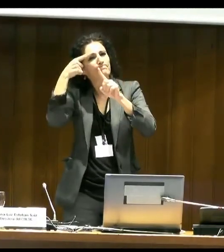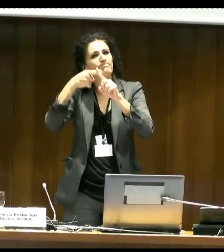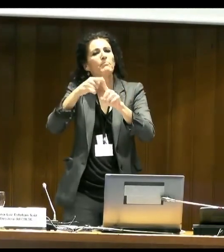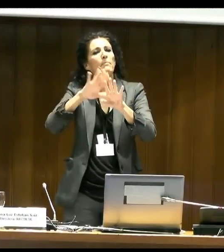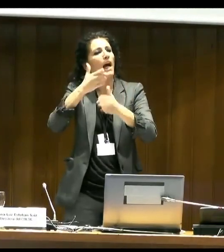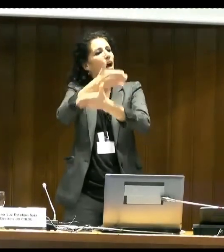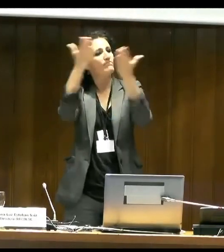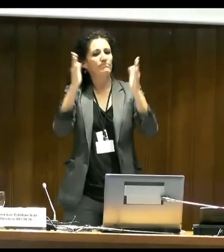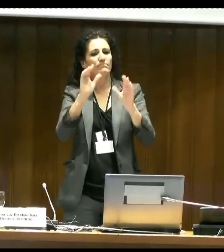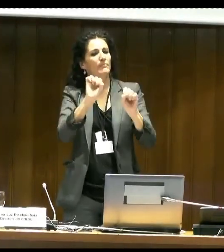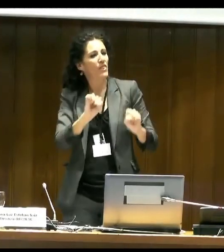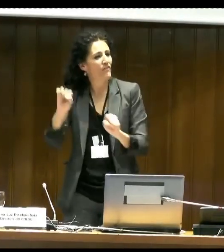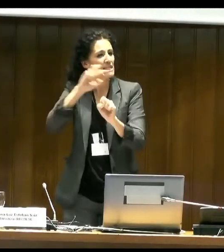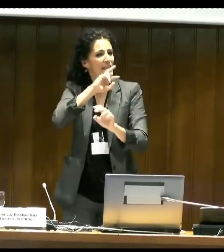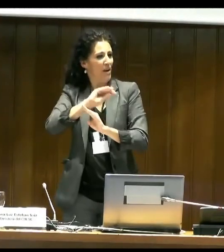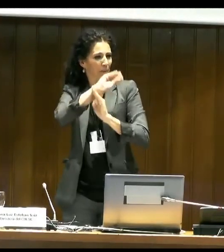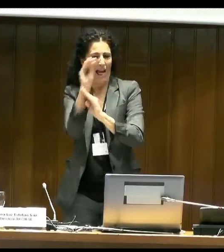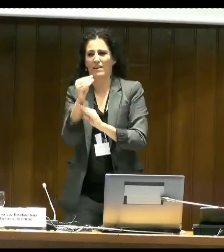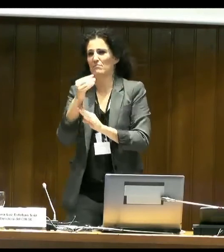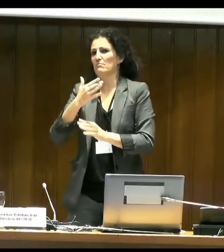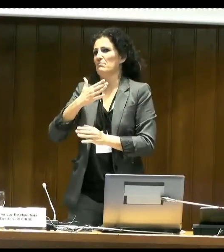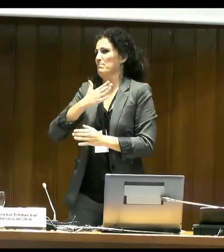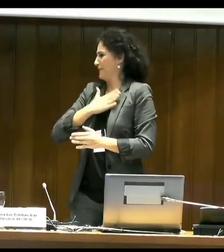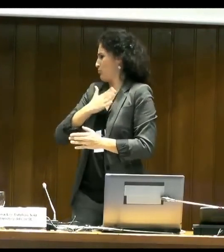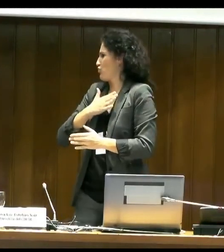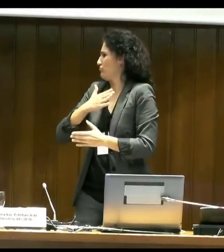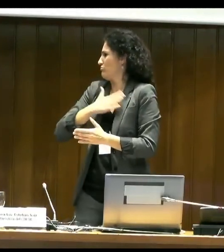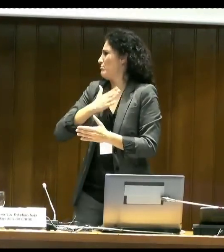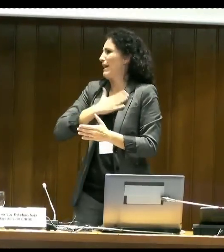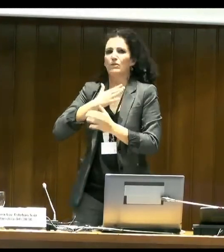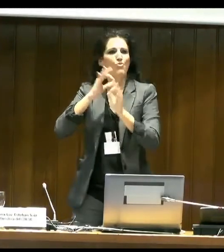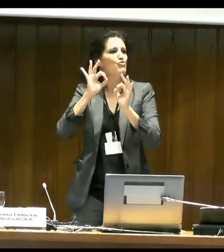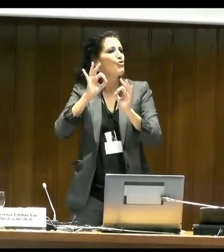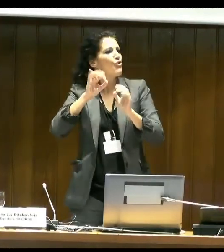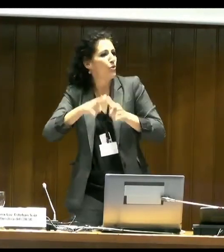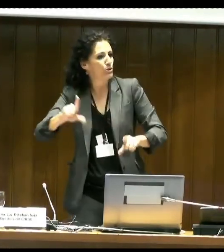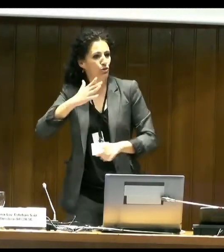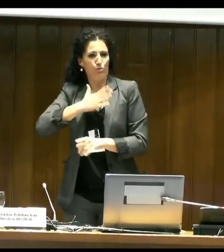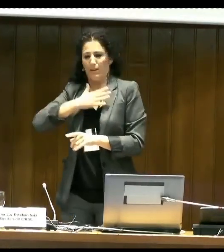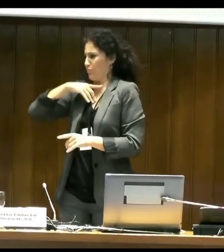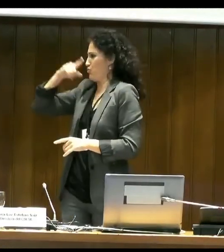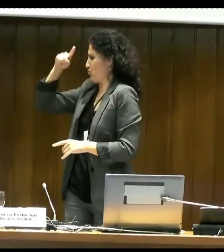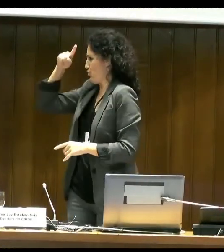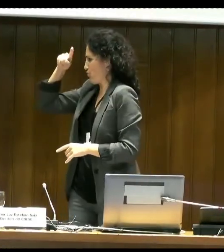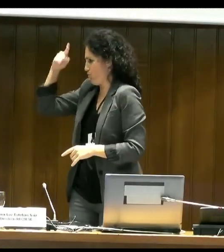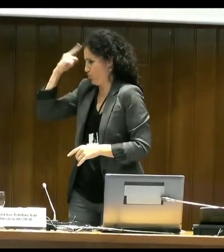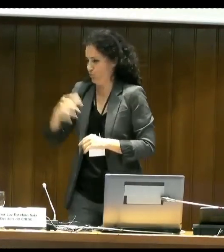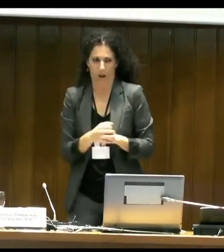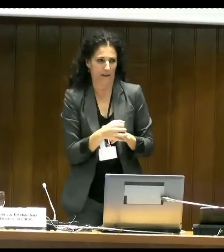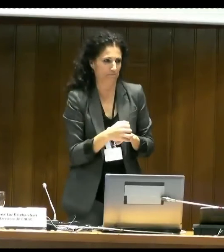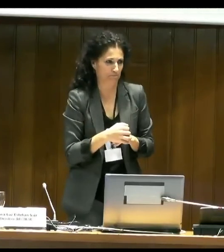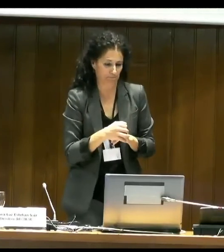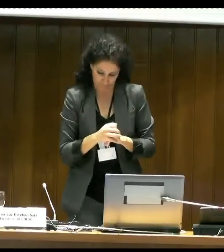Ángel siempre lo decía y lo tenía muy claro, que para defender y velar el patrimonio lingüístico